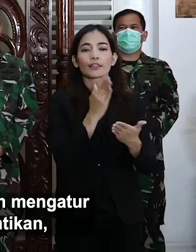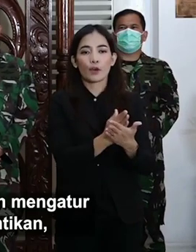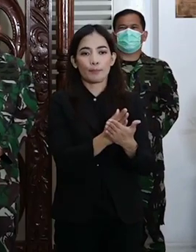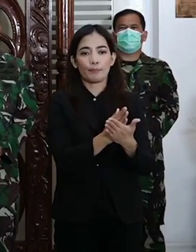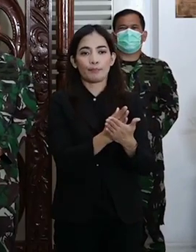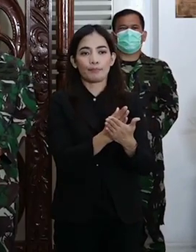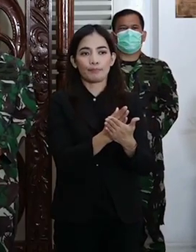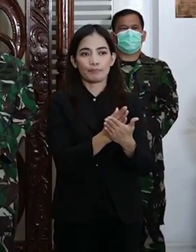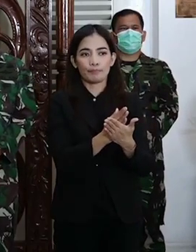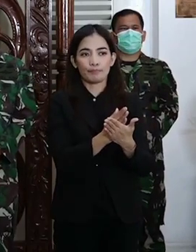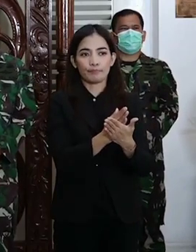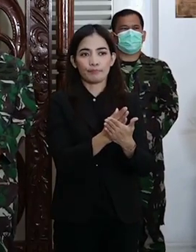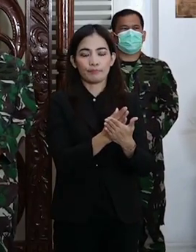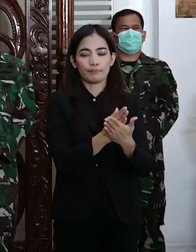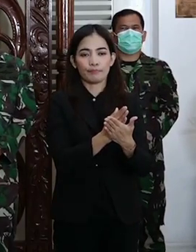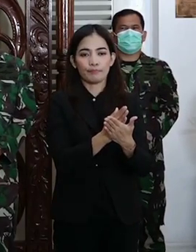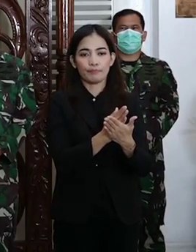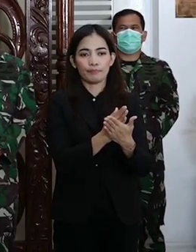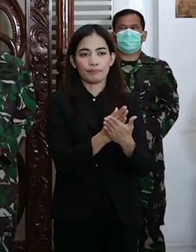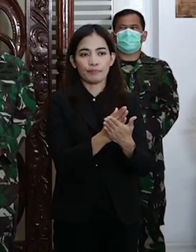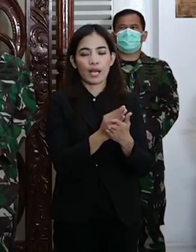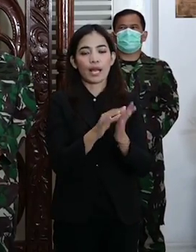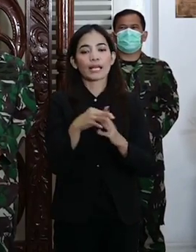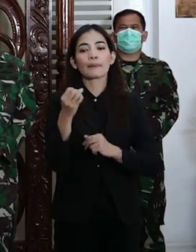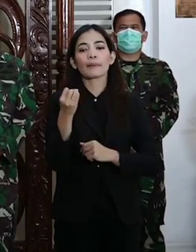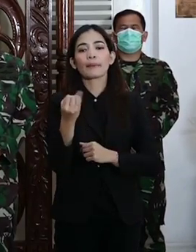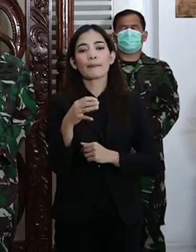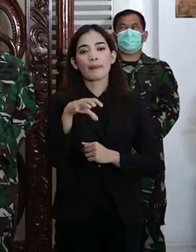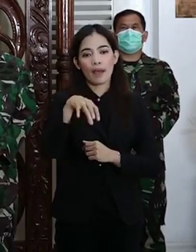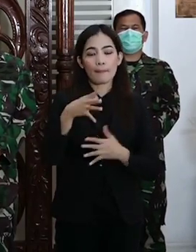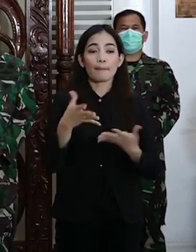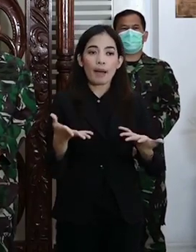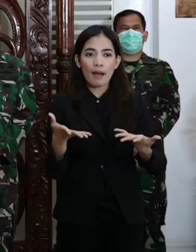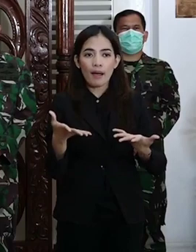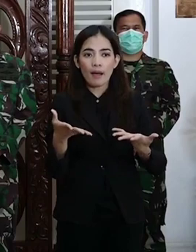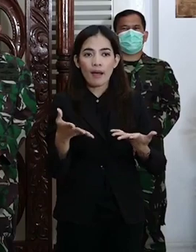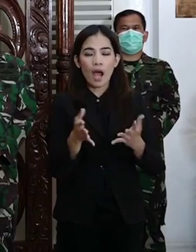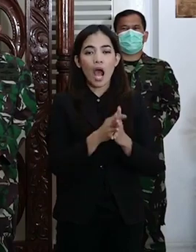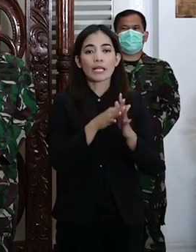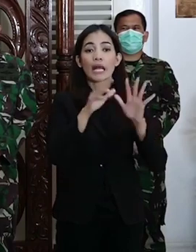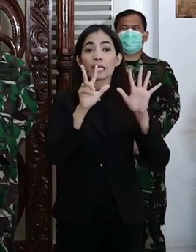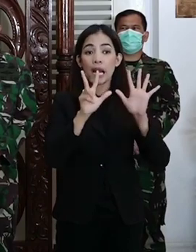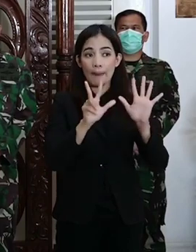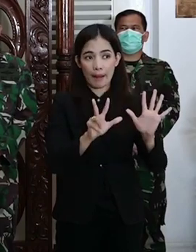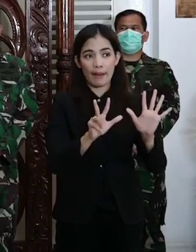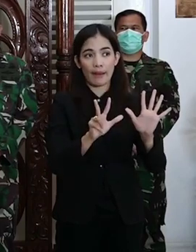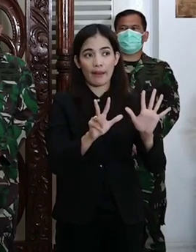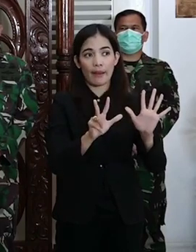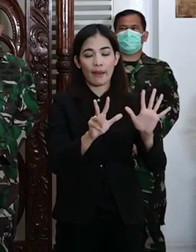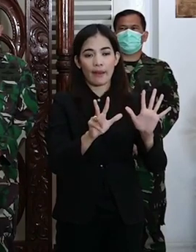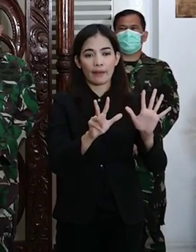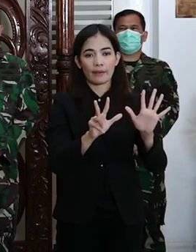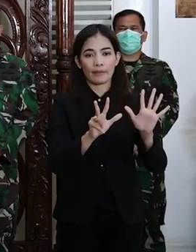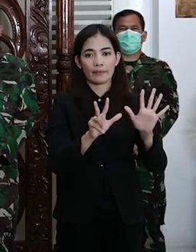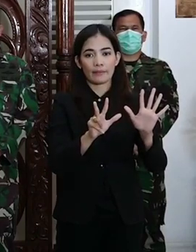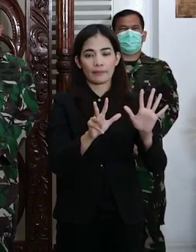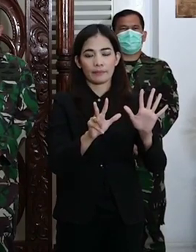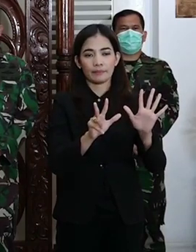dihentikan kecuali beberapa sektor. Ada 8